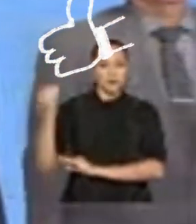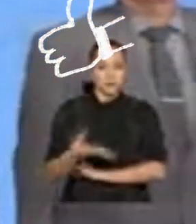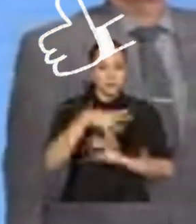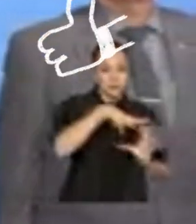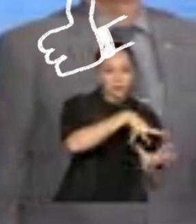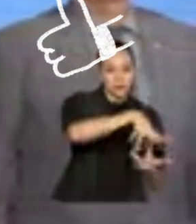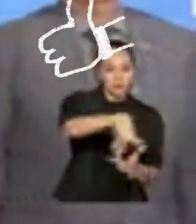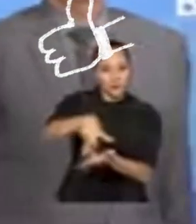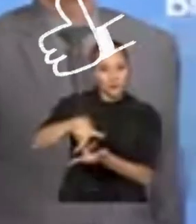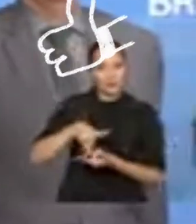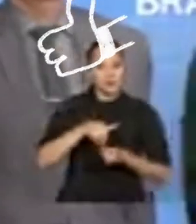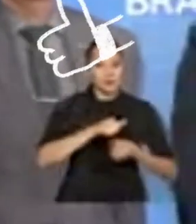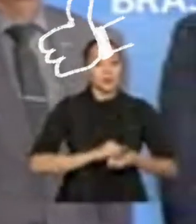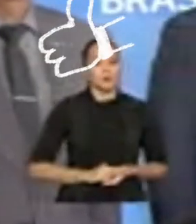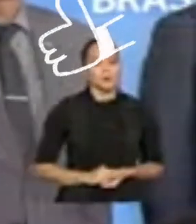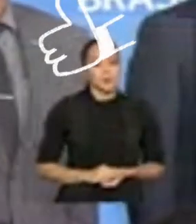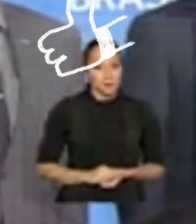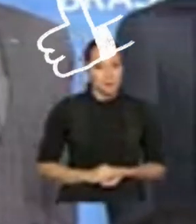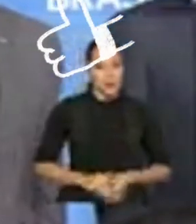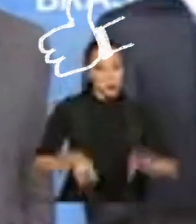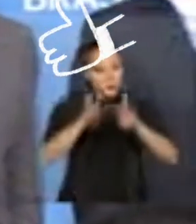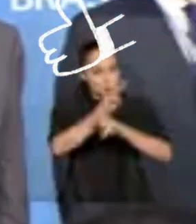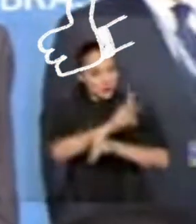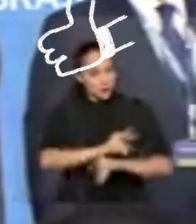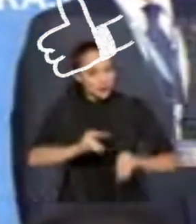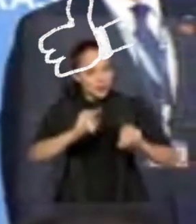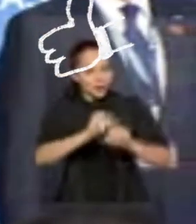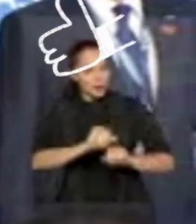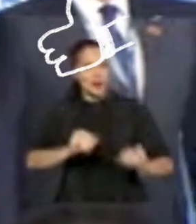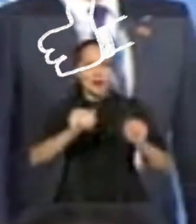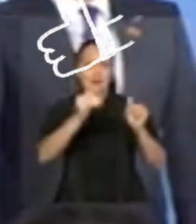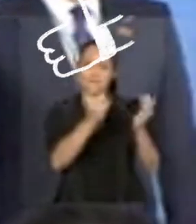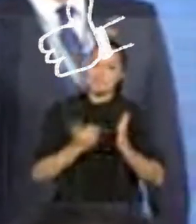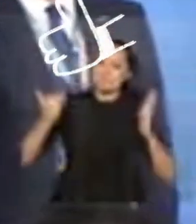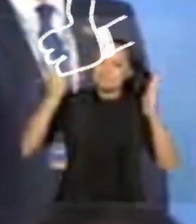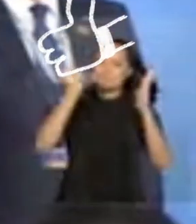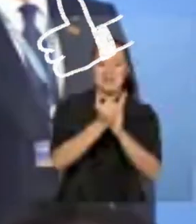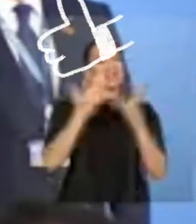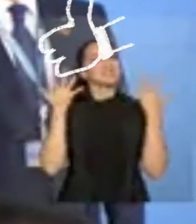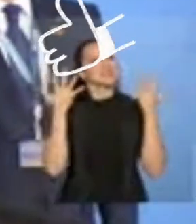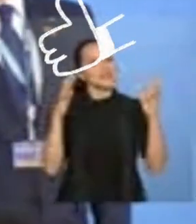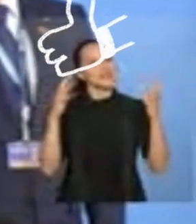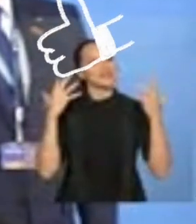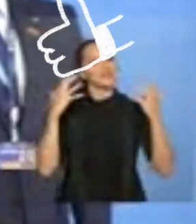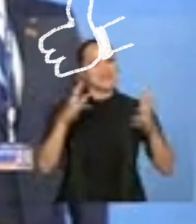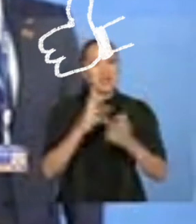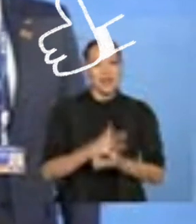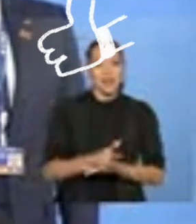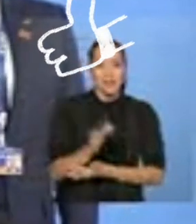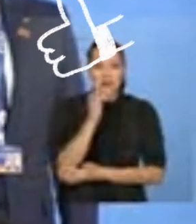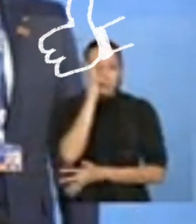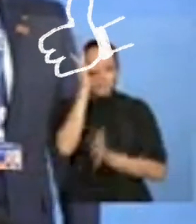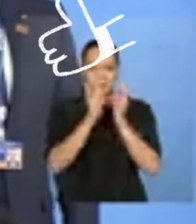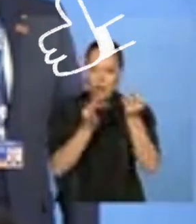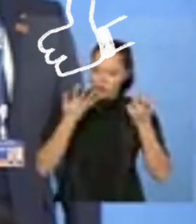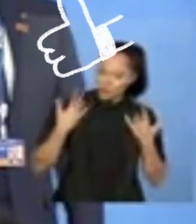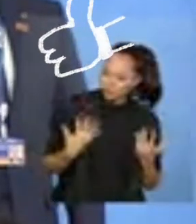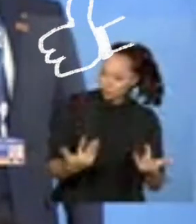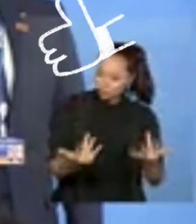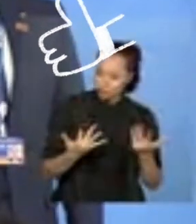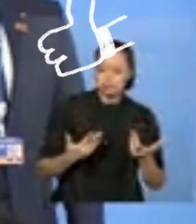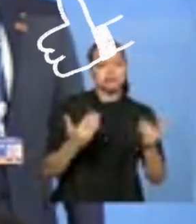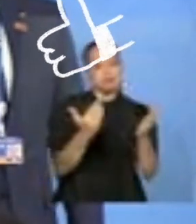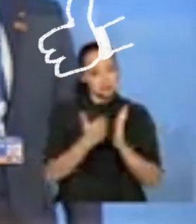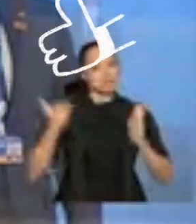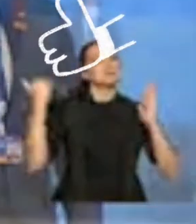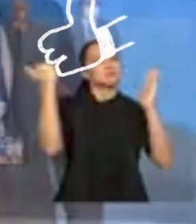ao sol do novo mundo. Tu que a terra mais garrida, teus